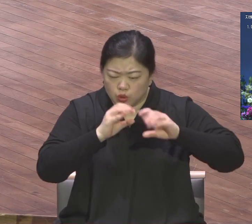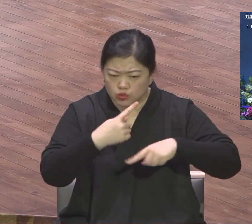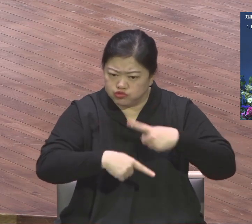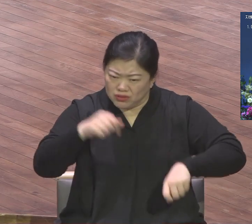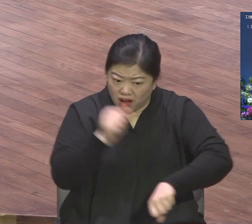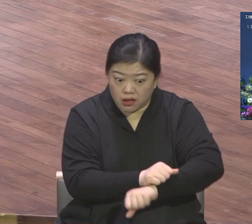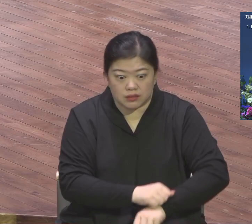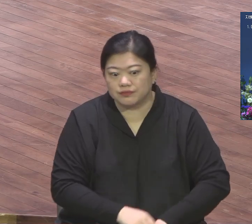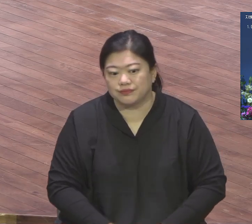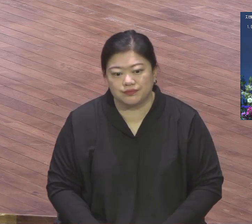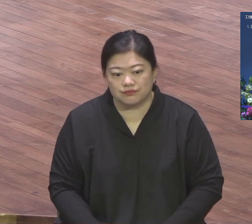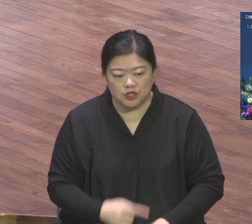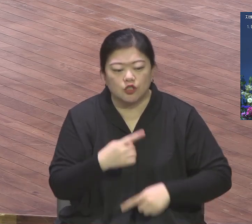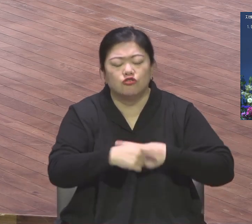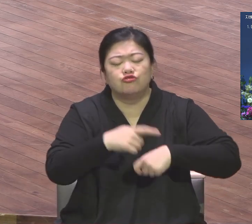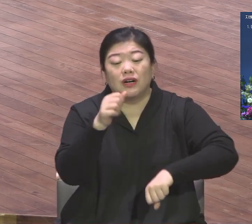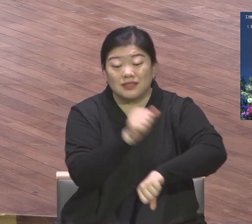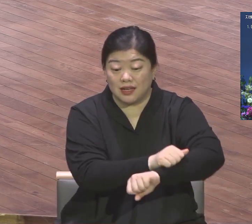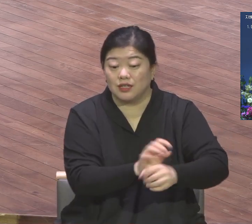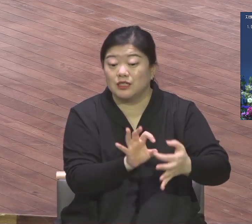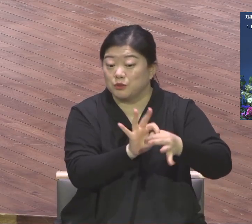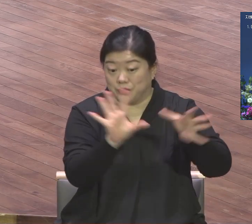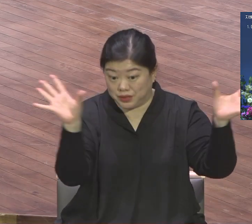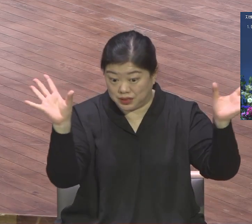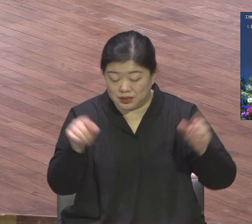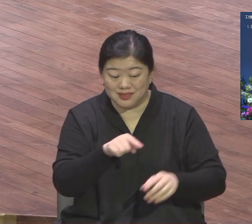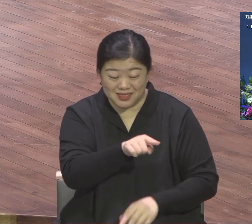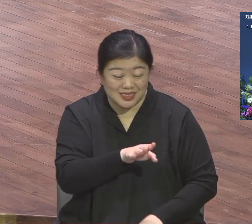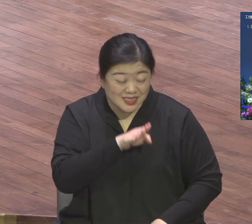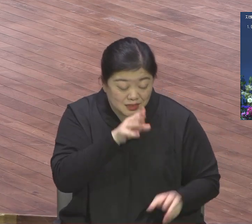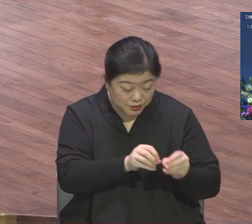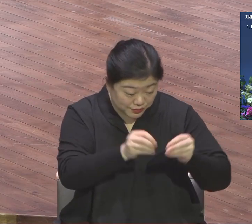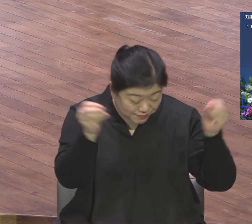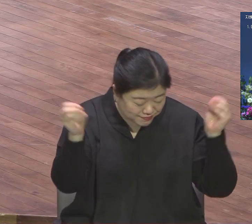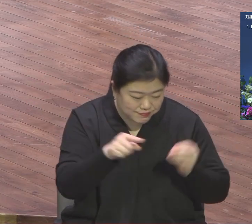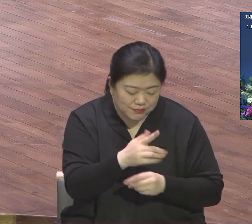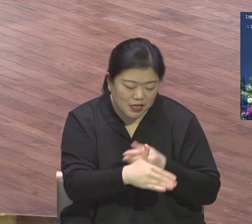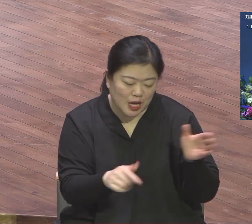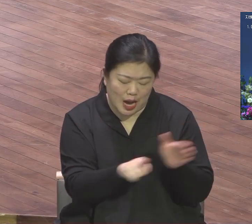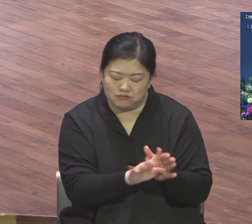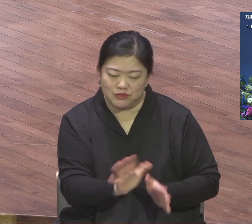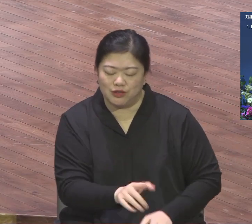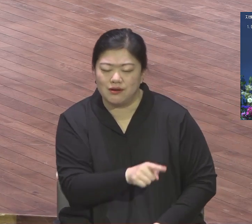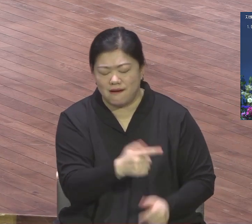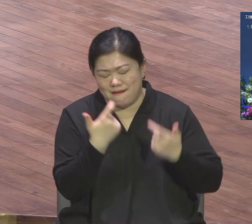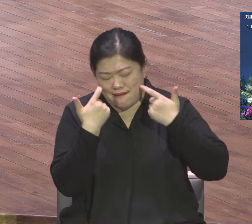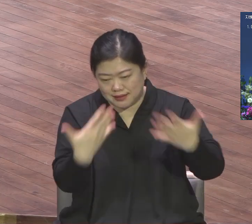예수님 그러잖아요. 나 너 몰라. 너 이제 날 믿은 적 있어?